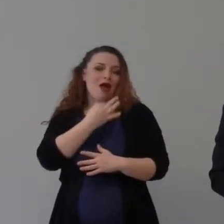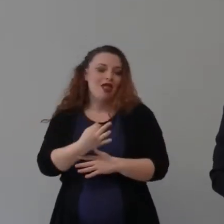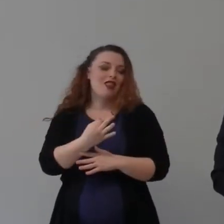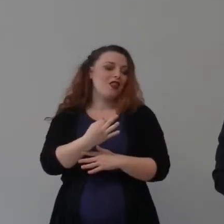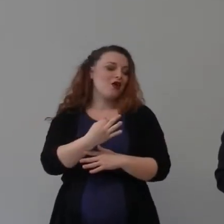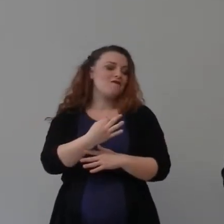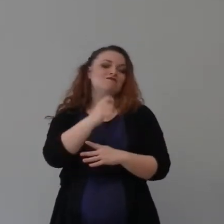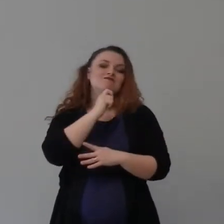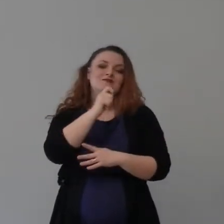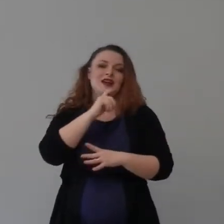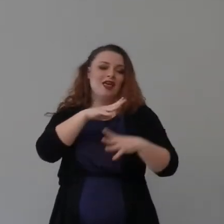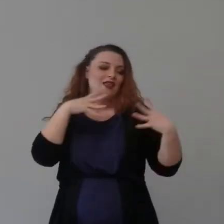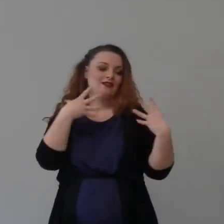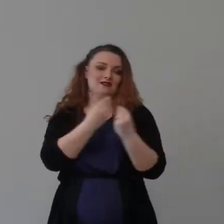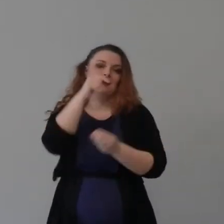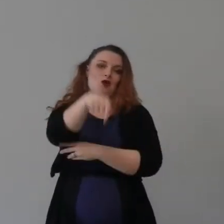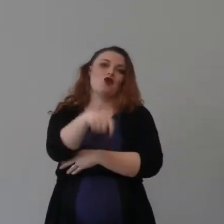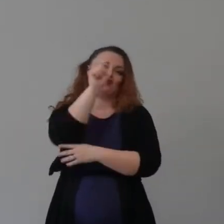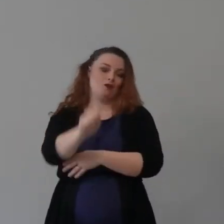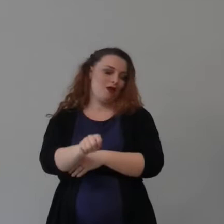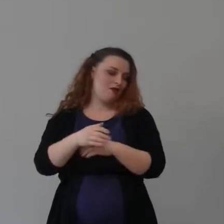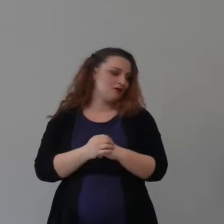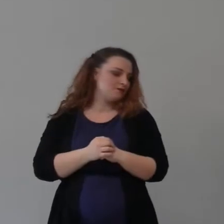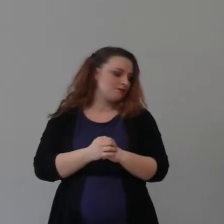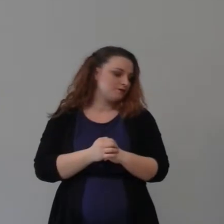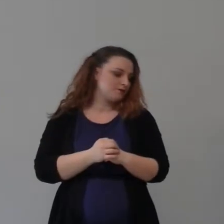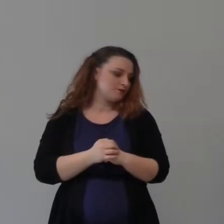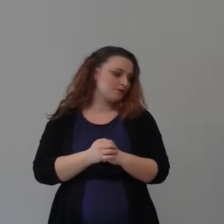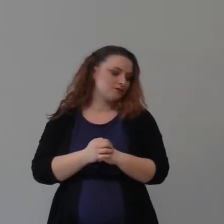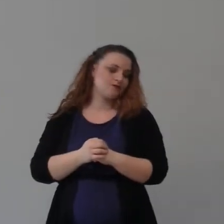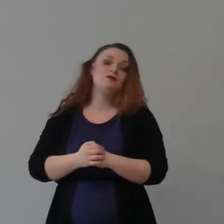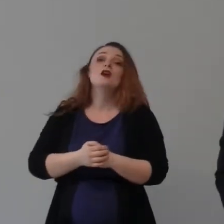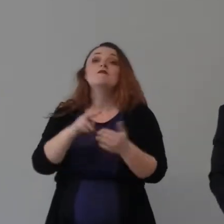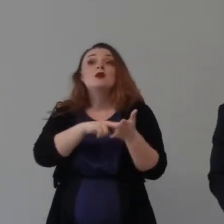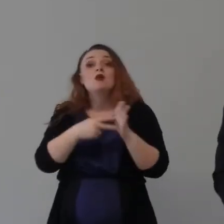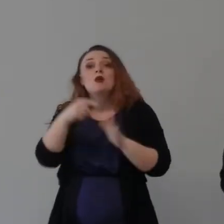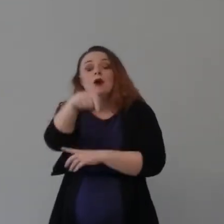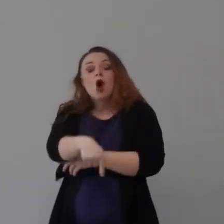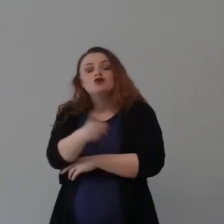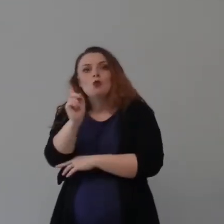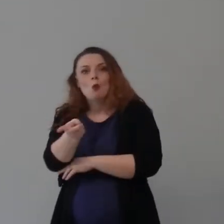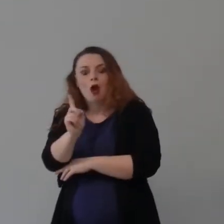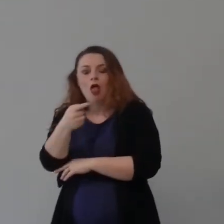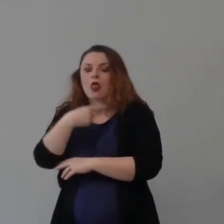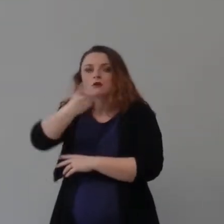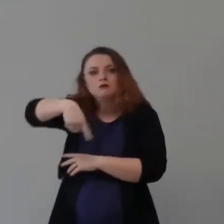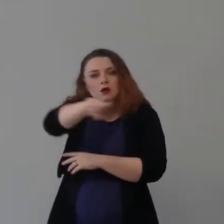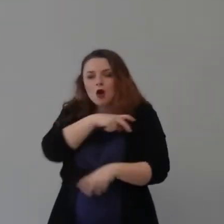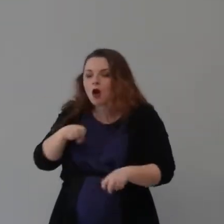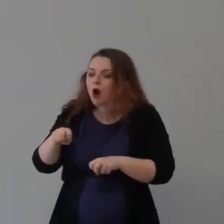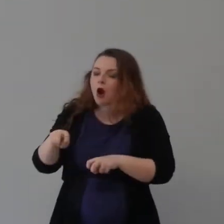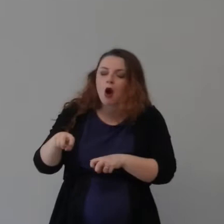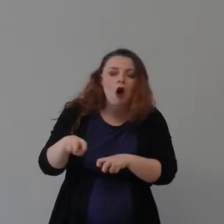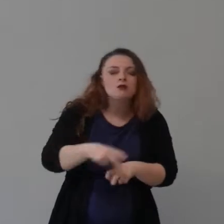tante persone. Il problema è che siamo stati tutti quanti di corsa oggi, vero? Corriamo